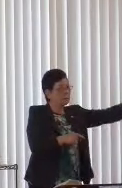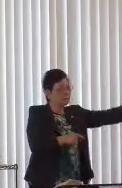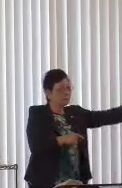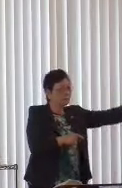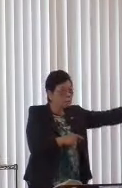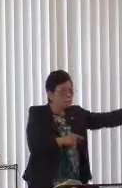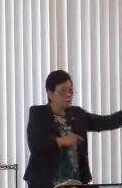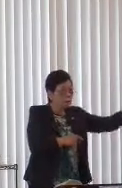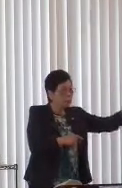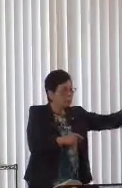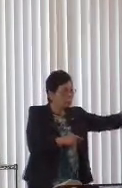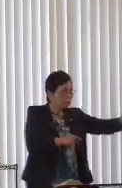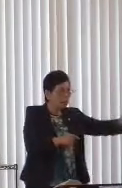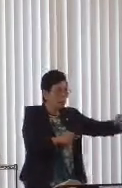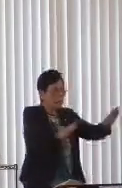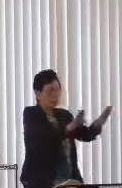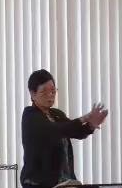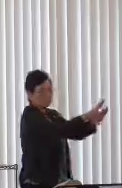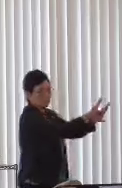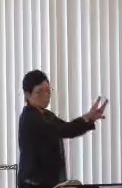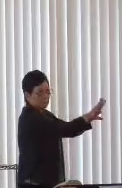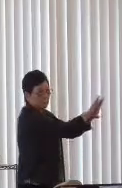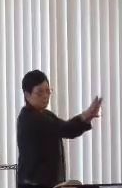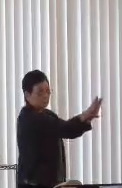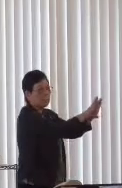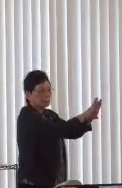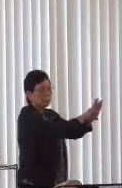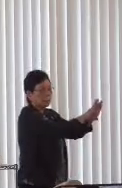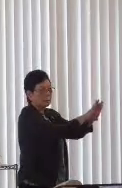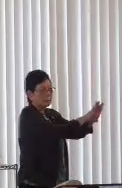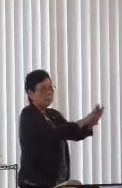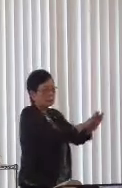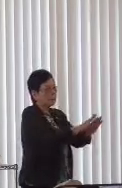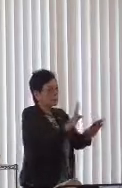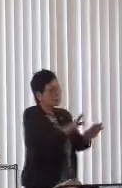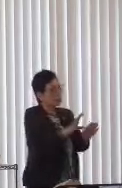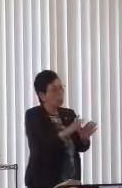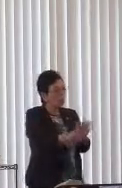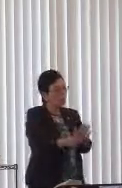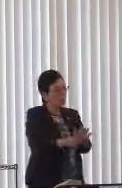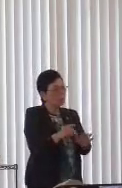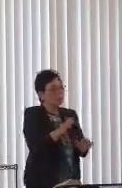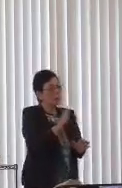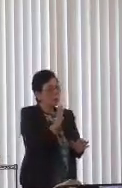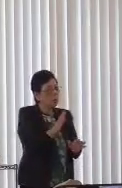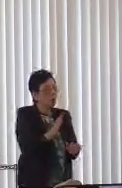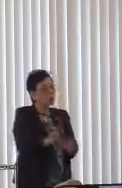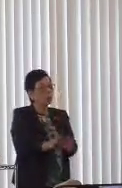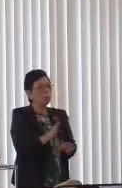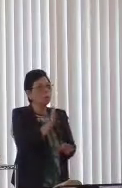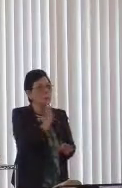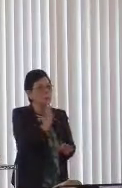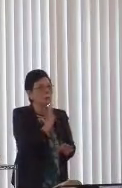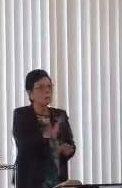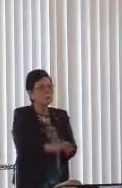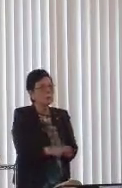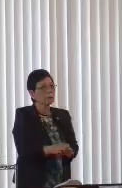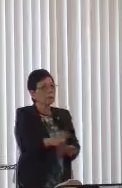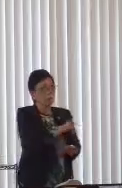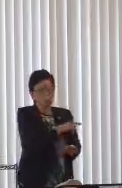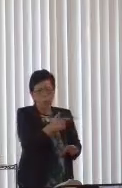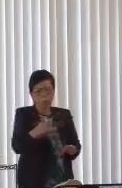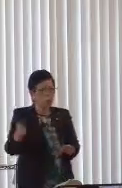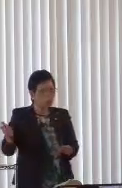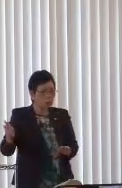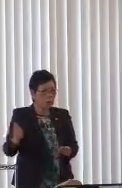ればいいと思うんですけれども、まあこれもやっぱりこの習慣でね、もう宴席が始まったらとにかくいろんな人が